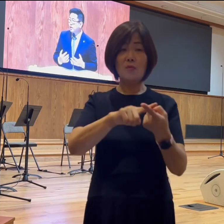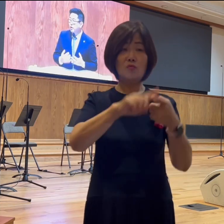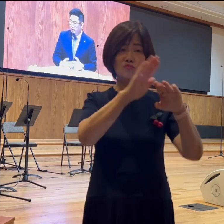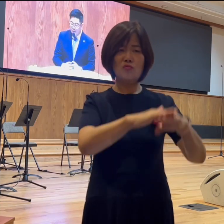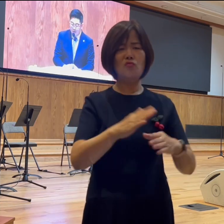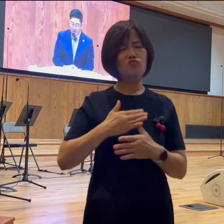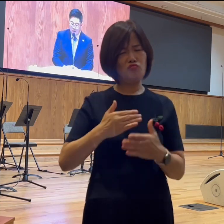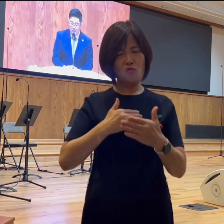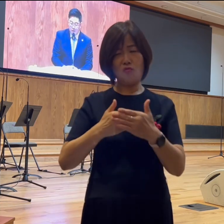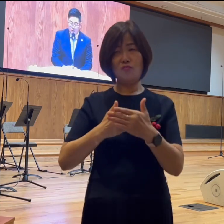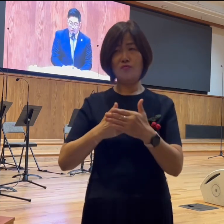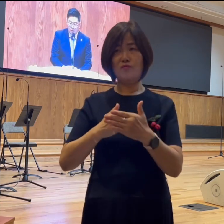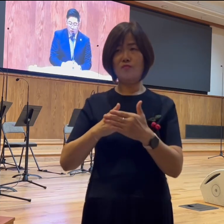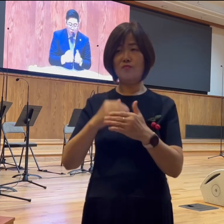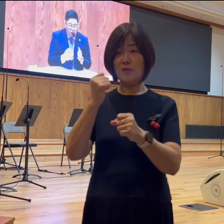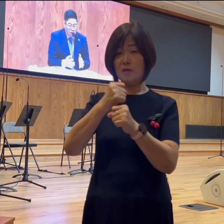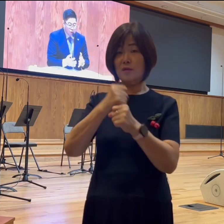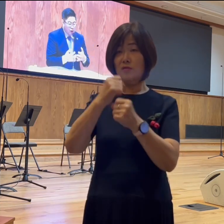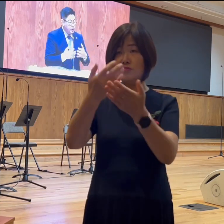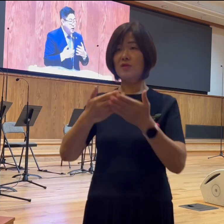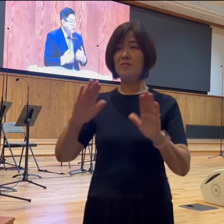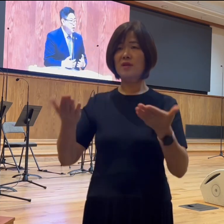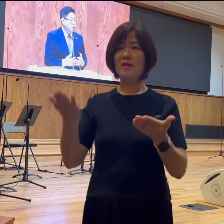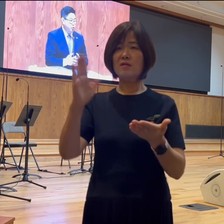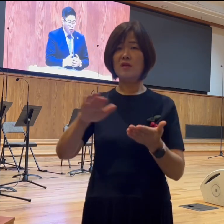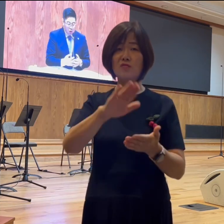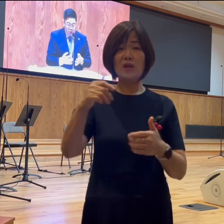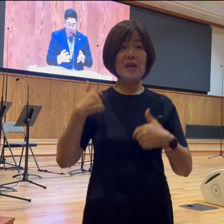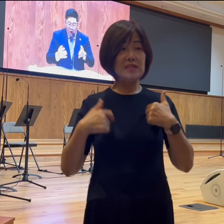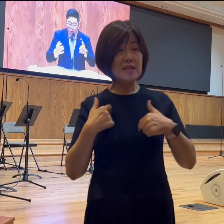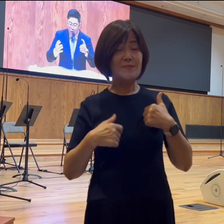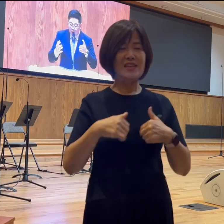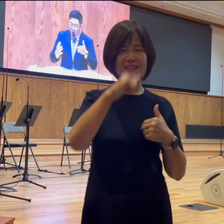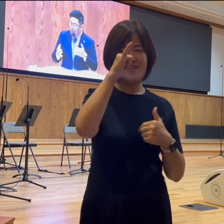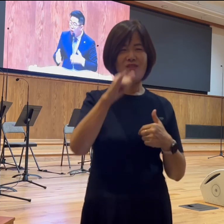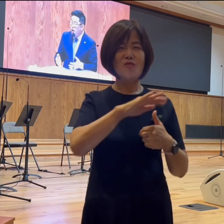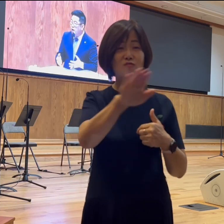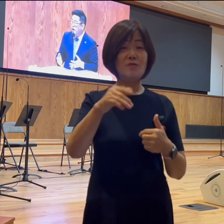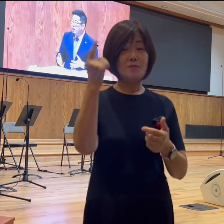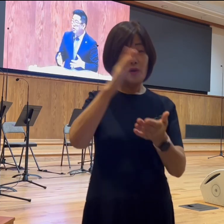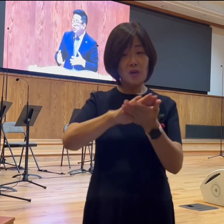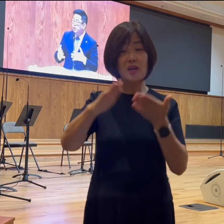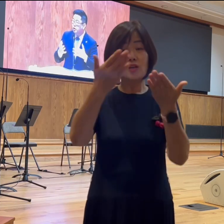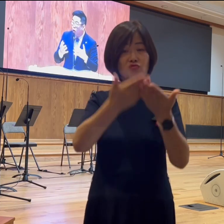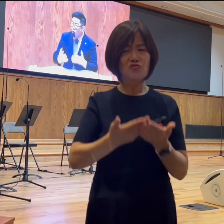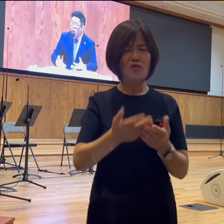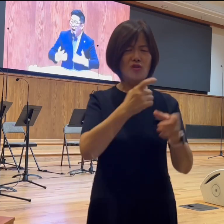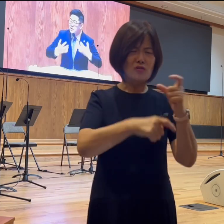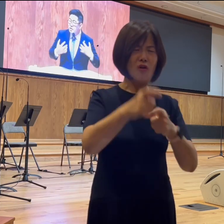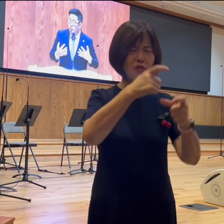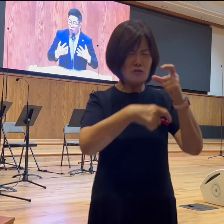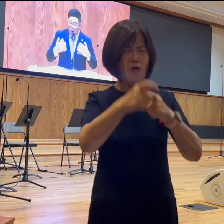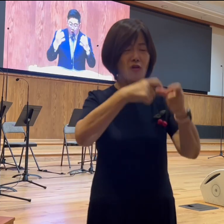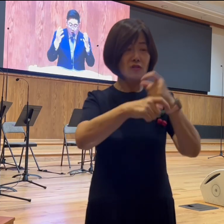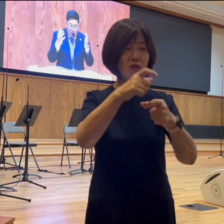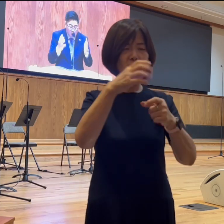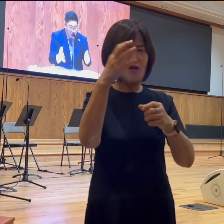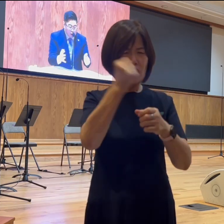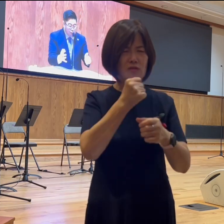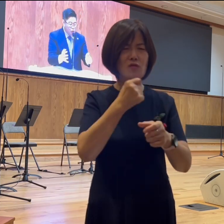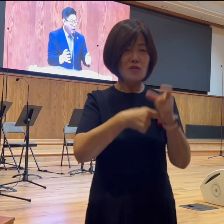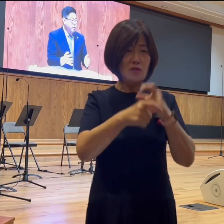만듭니다. 그런데 우리가 우리에게 재미를 주는 것들, 우리 생활을 편안하게 하는 것들을 더 가지고 거기에